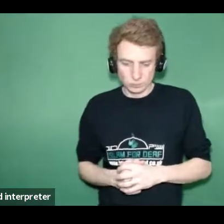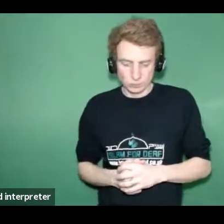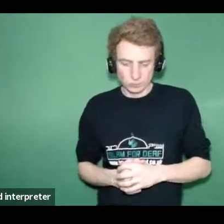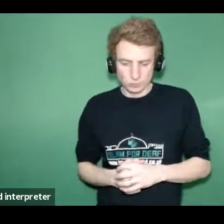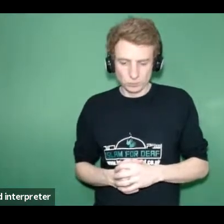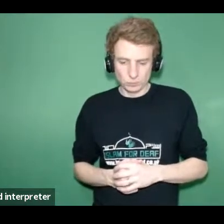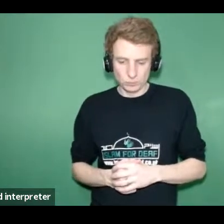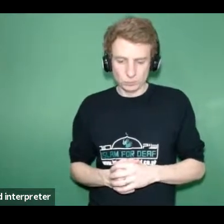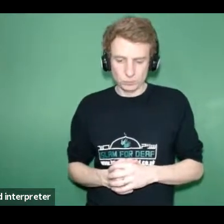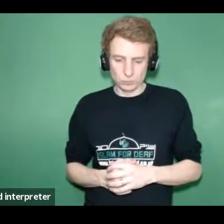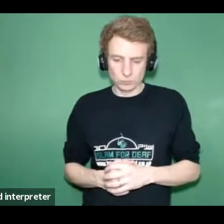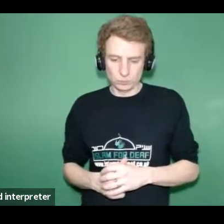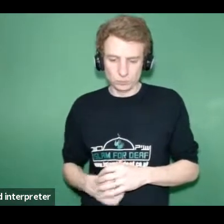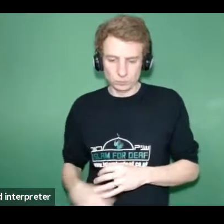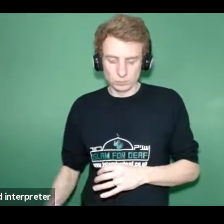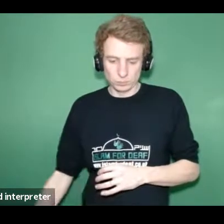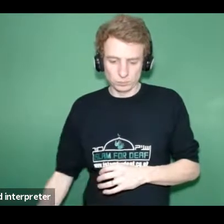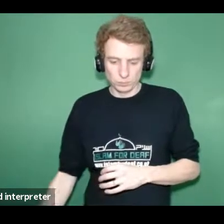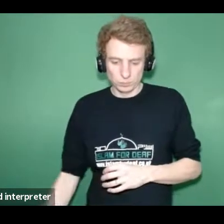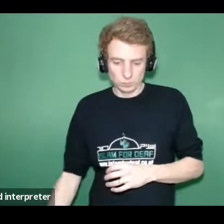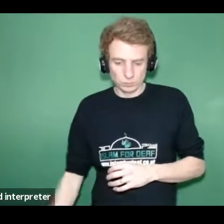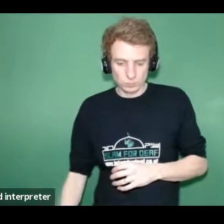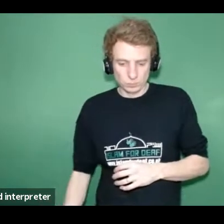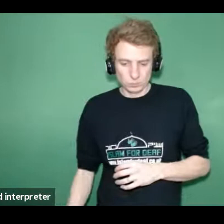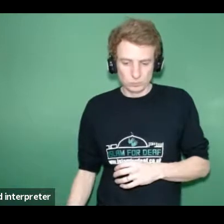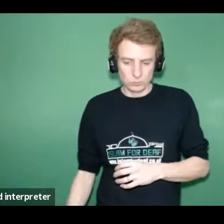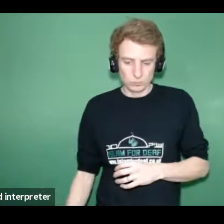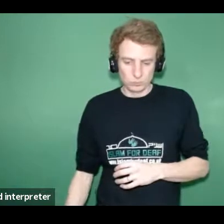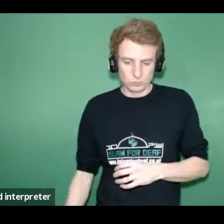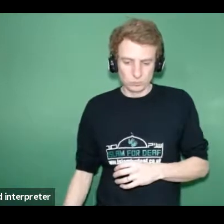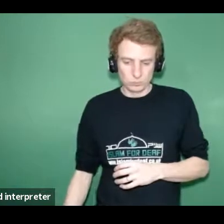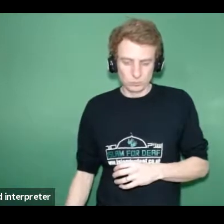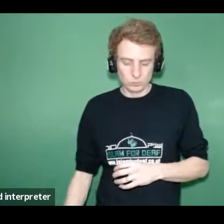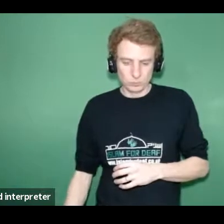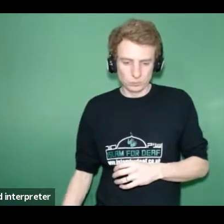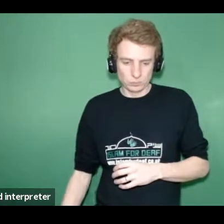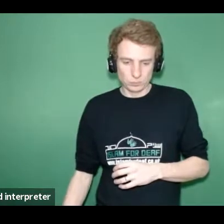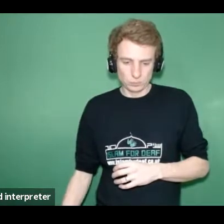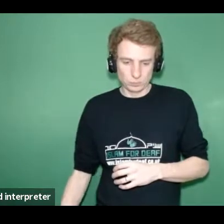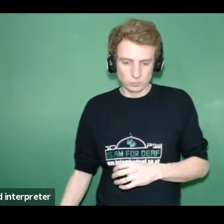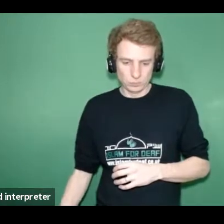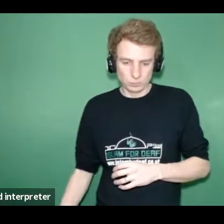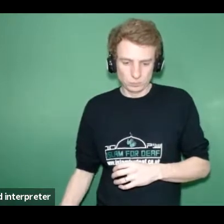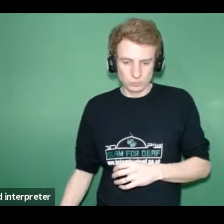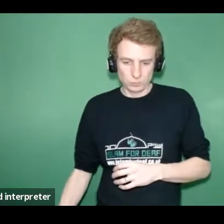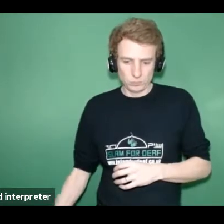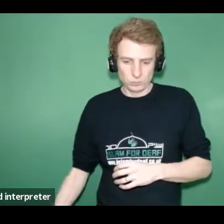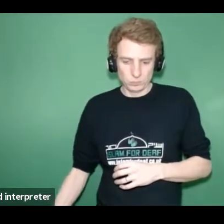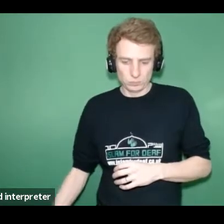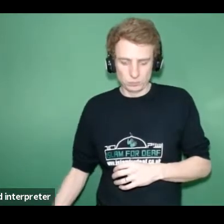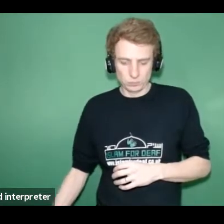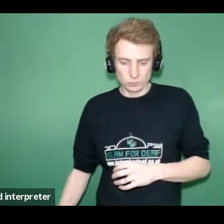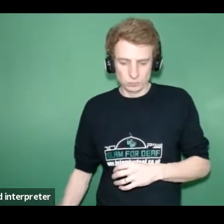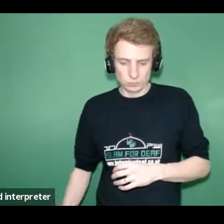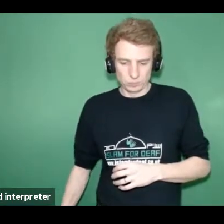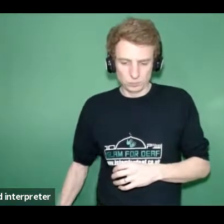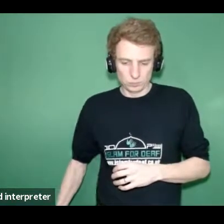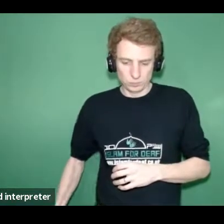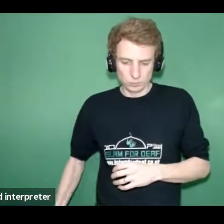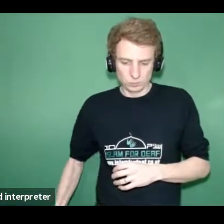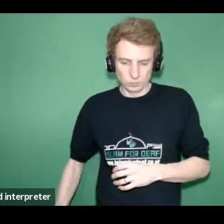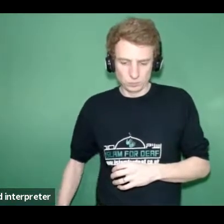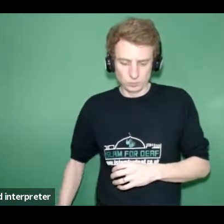ذلك يستوجب حضور الذهن، وهذا يعني أن الإنسان لا بد أن يأخذ قسطا من الراحة في النهار